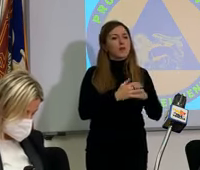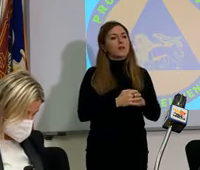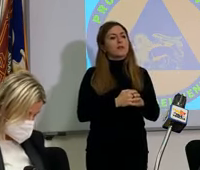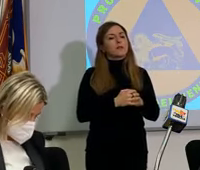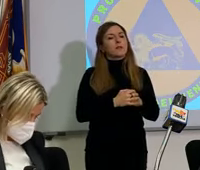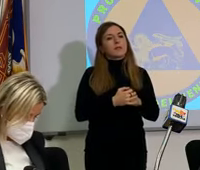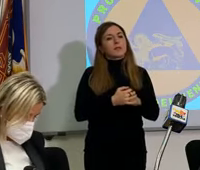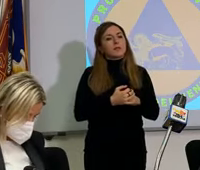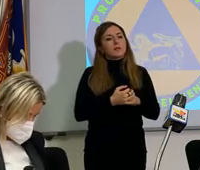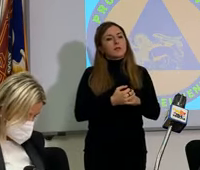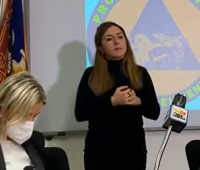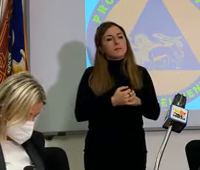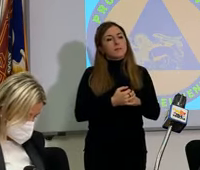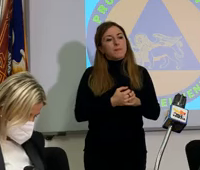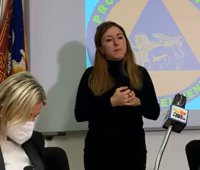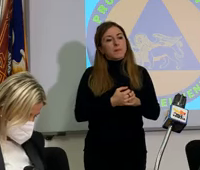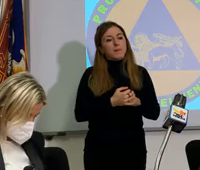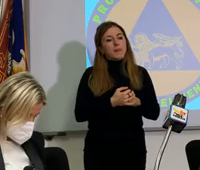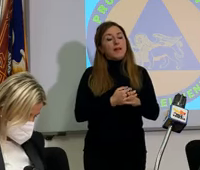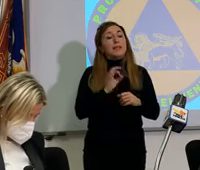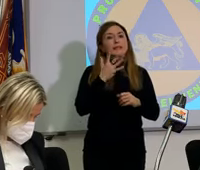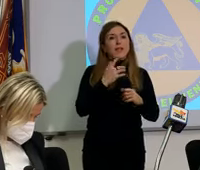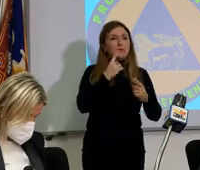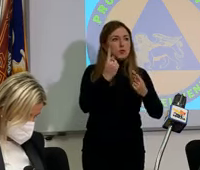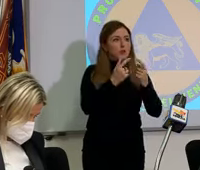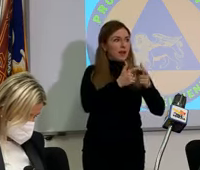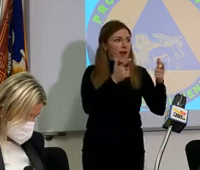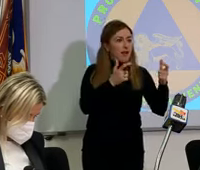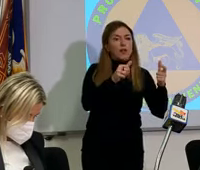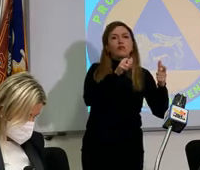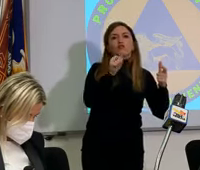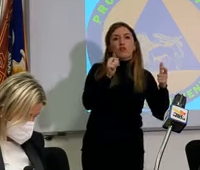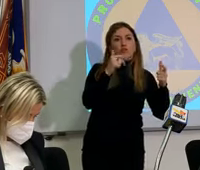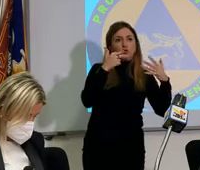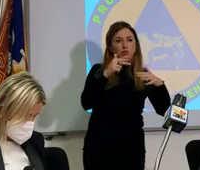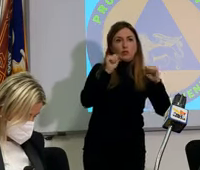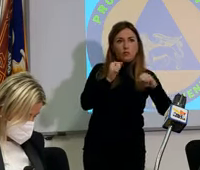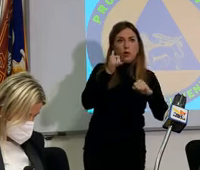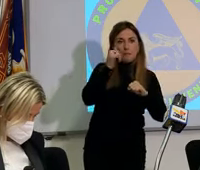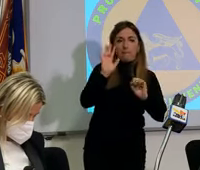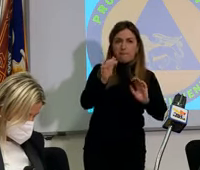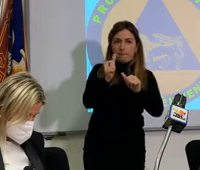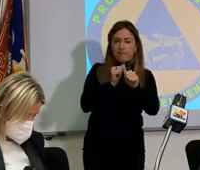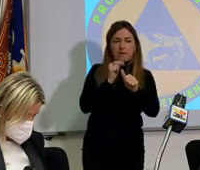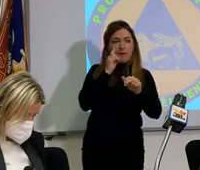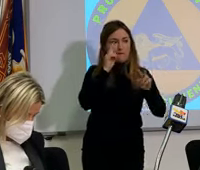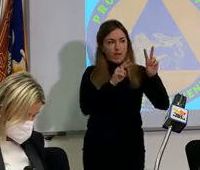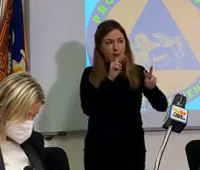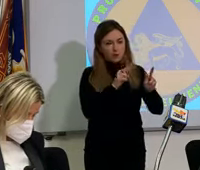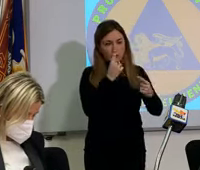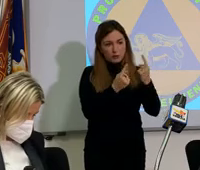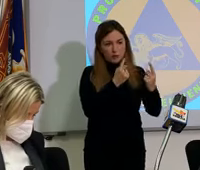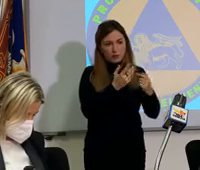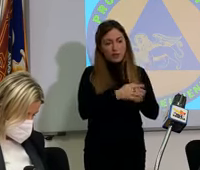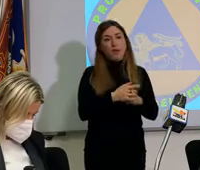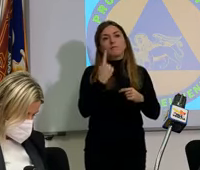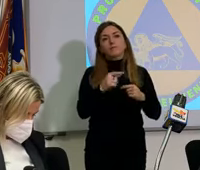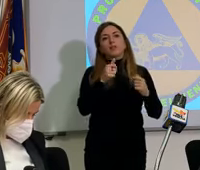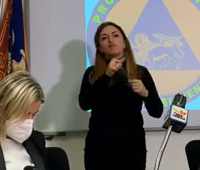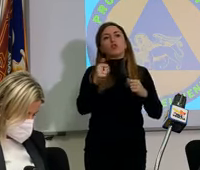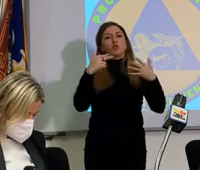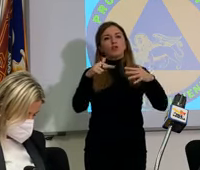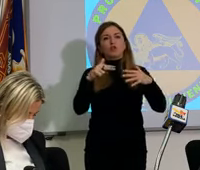necessario invitarli a chiamarsi da 18 situazione si aggrava ma dopo aver valutato le condizioni quindi questa operazione di filtro 18